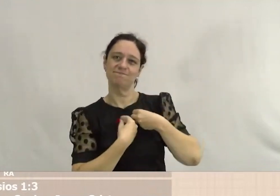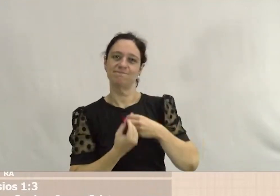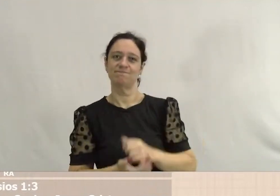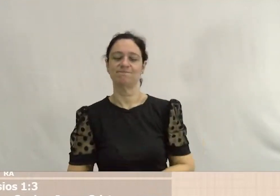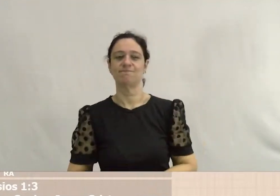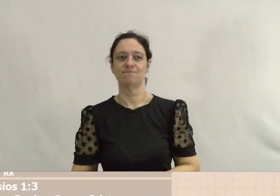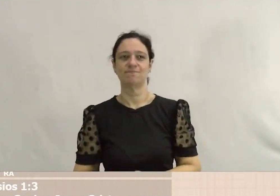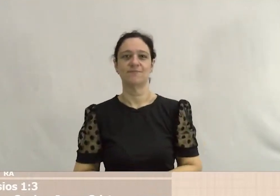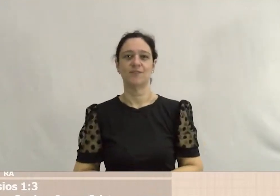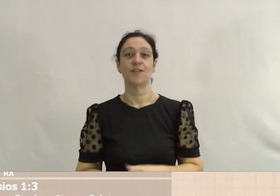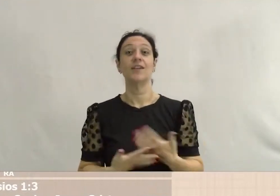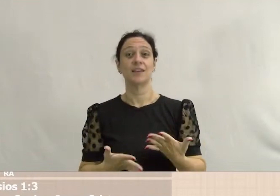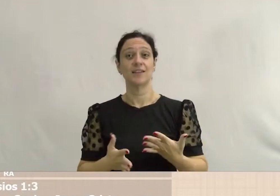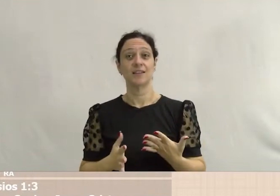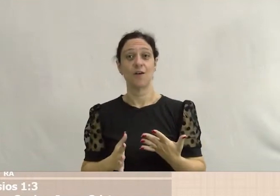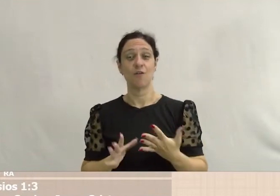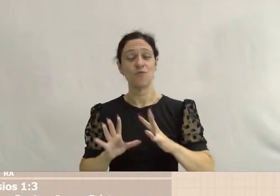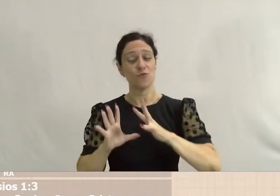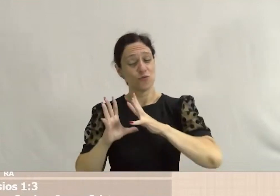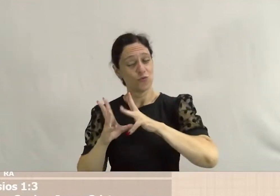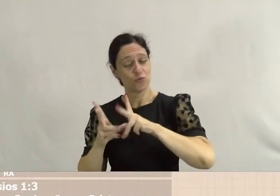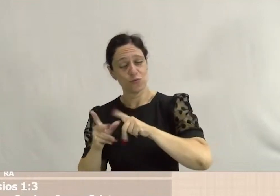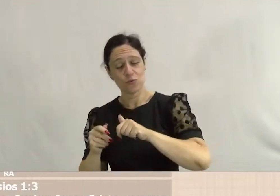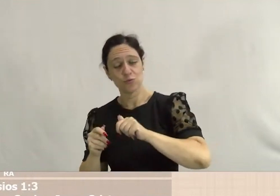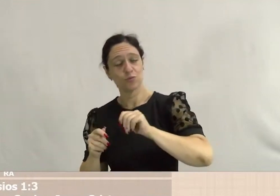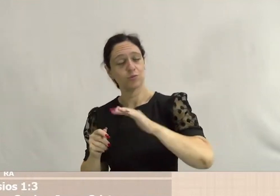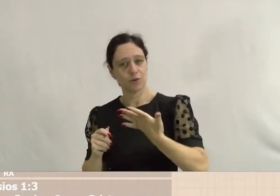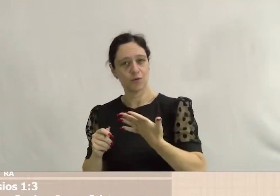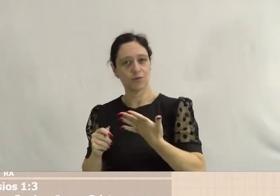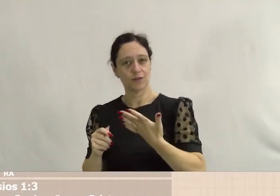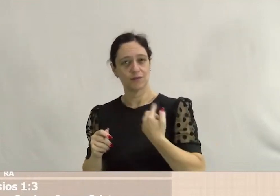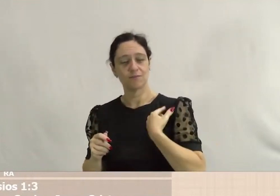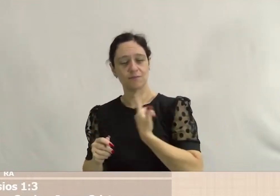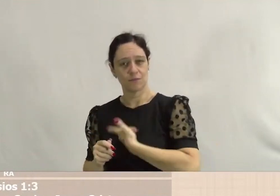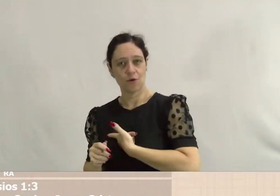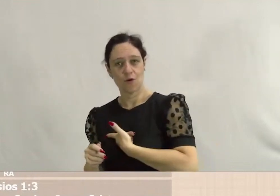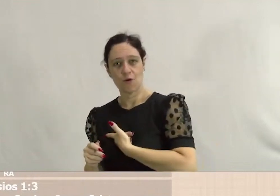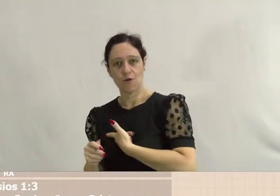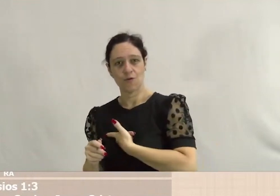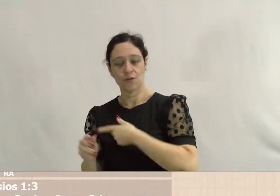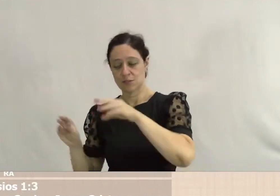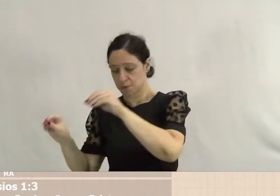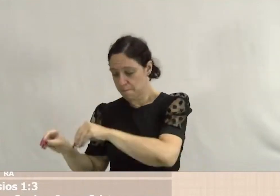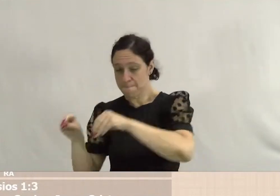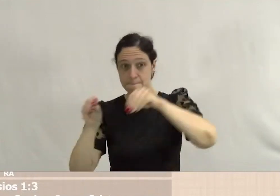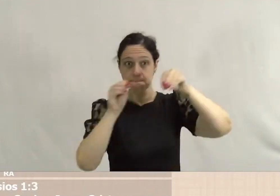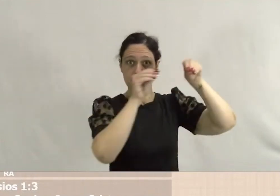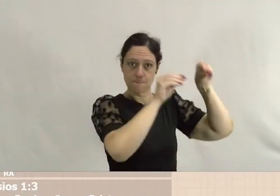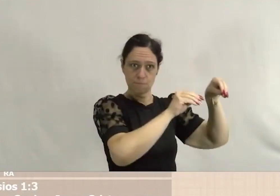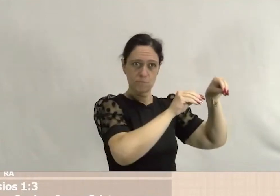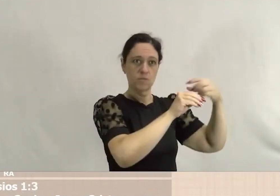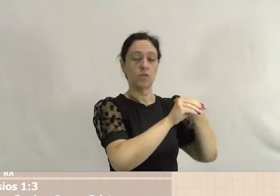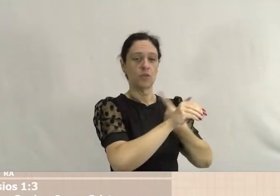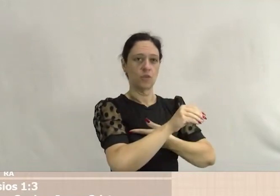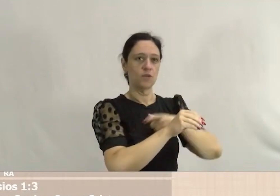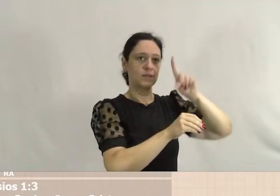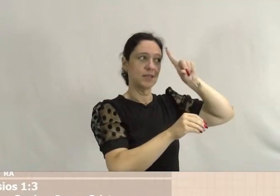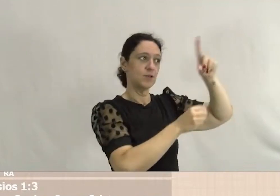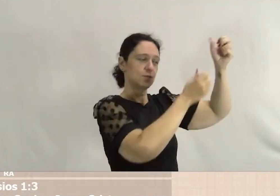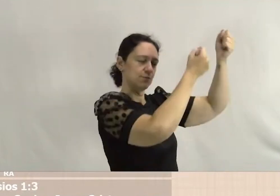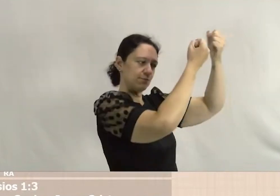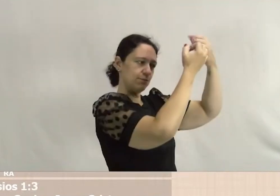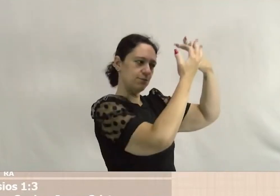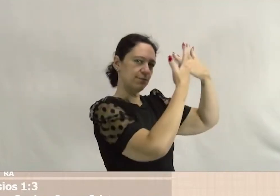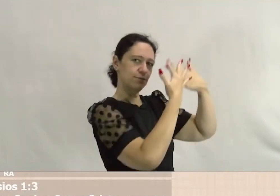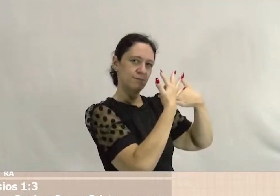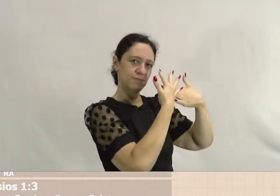esse processo, irmãos, de transferência de reino, e agora, irmãos, nós estamos debaixo do